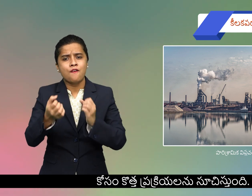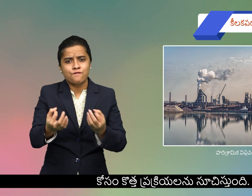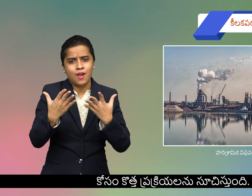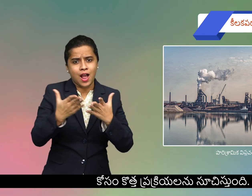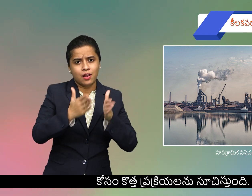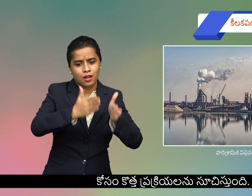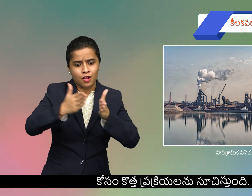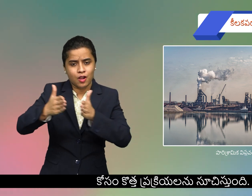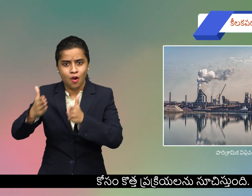సూచిస్తుంది.